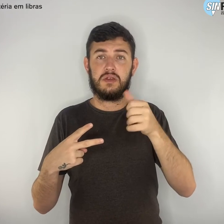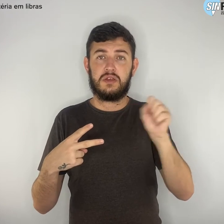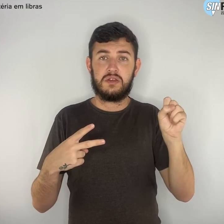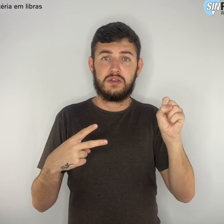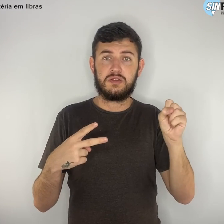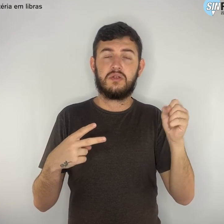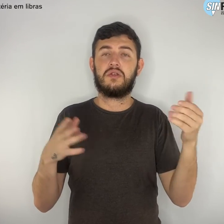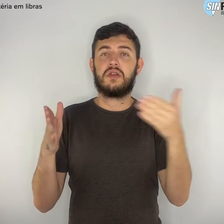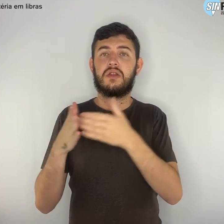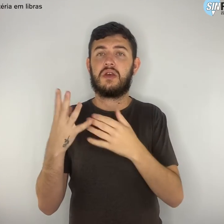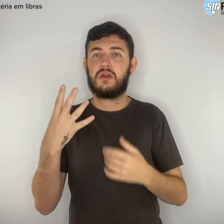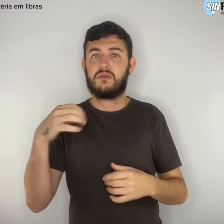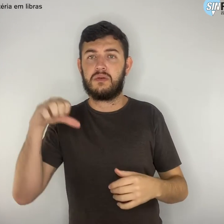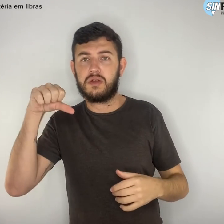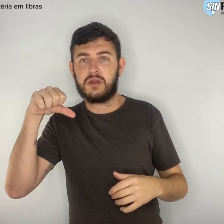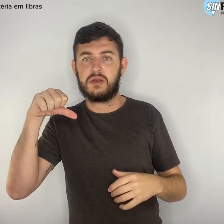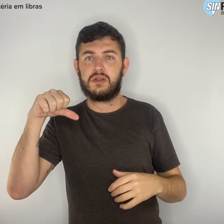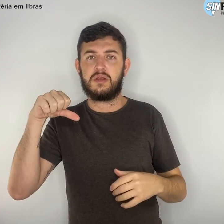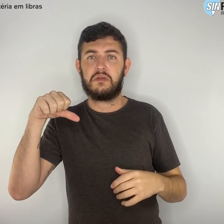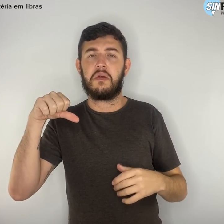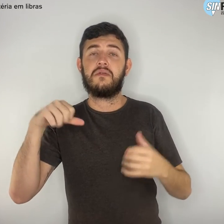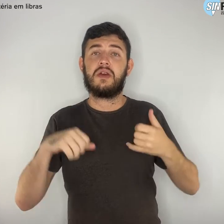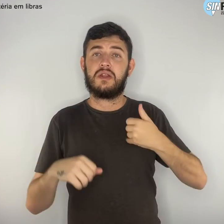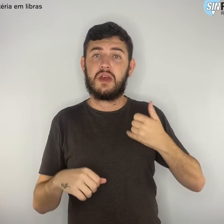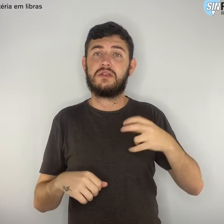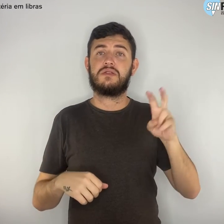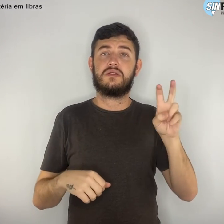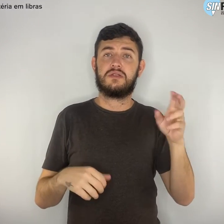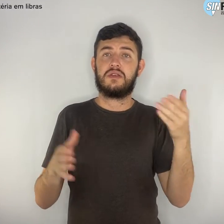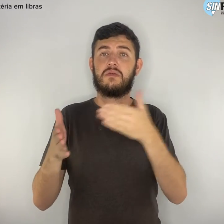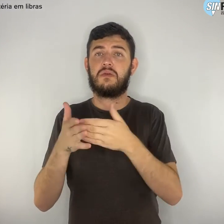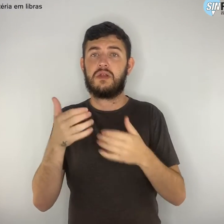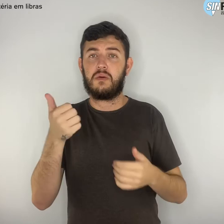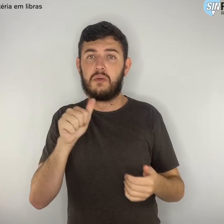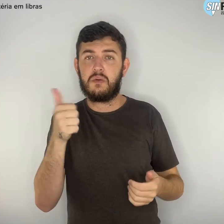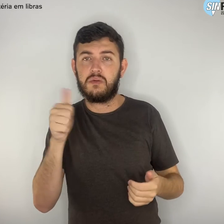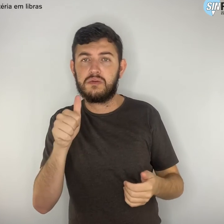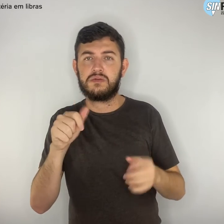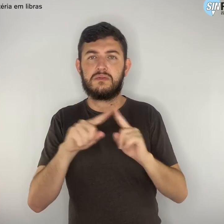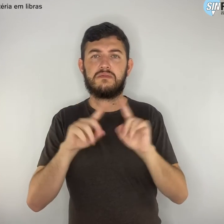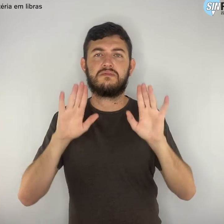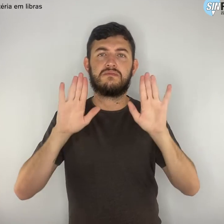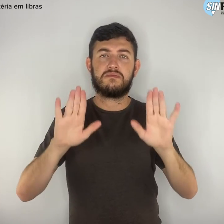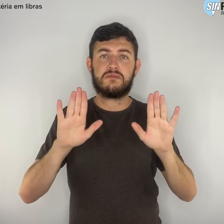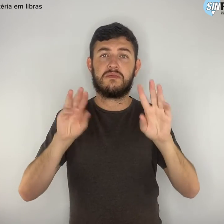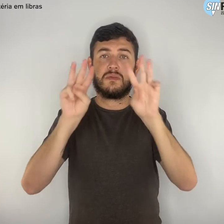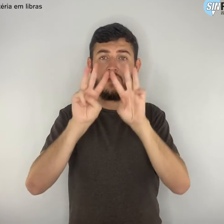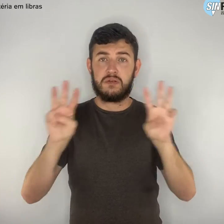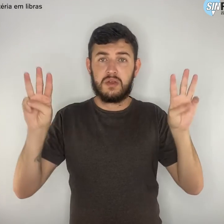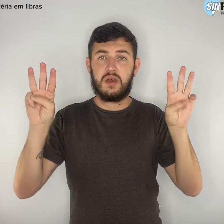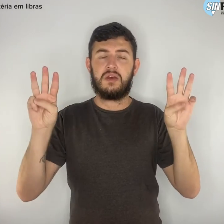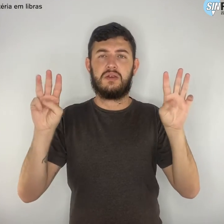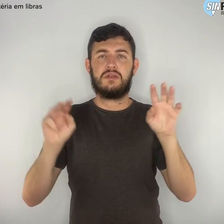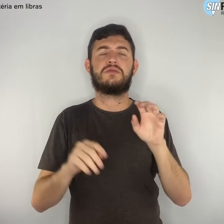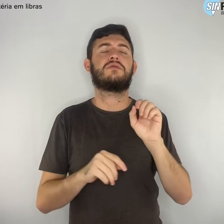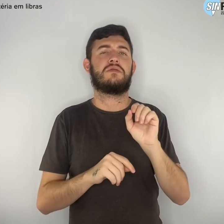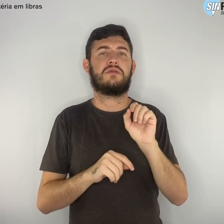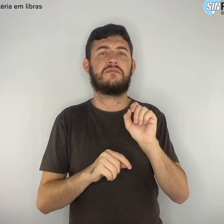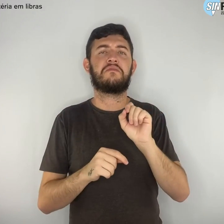49 e de 5 a 11 anos. O site Samaúma obteve com